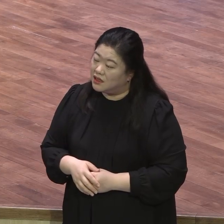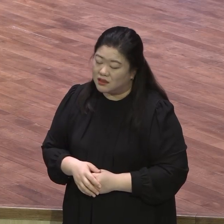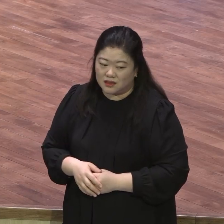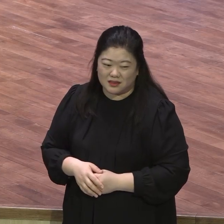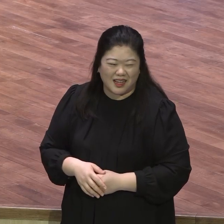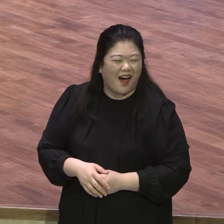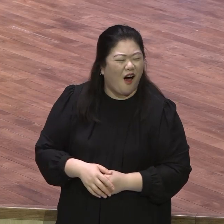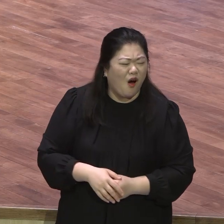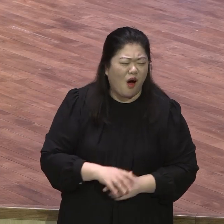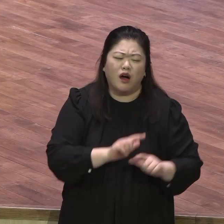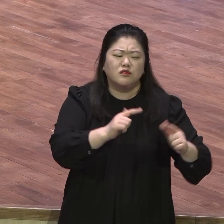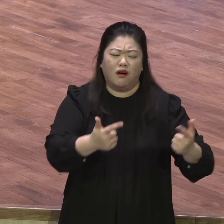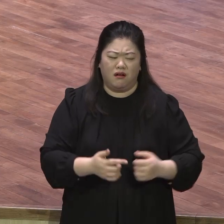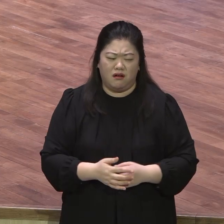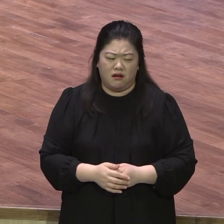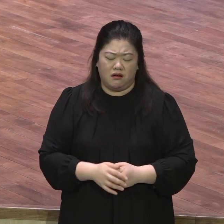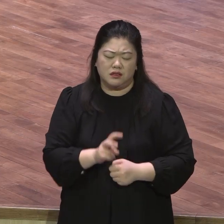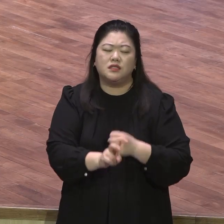넘었어